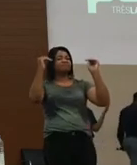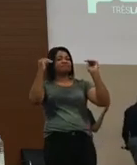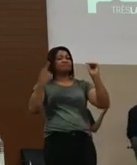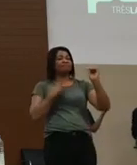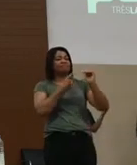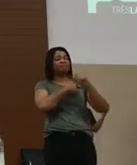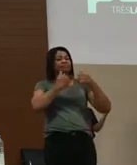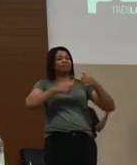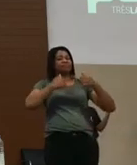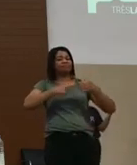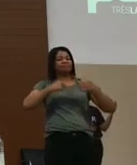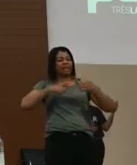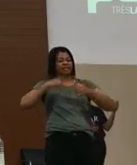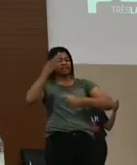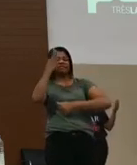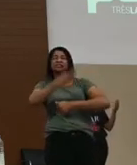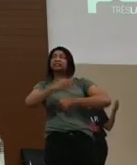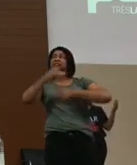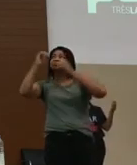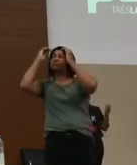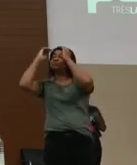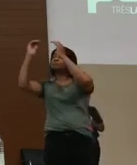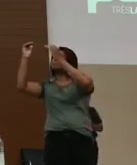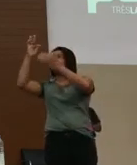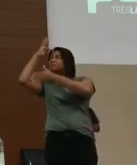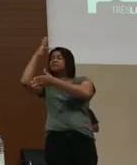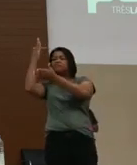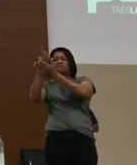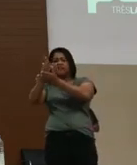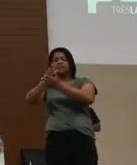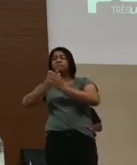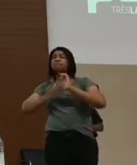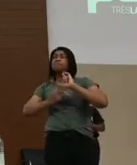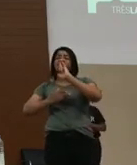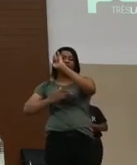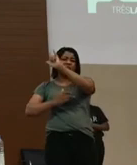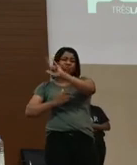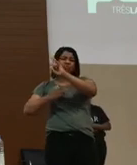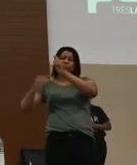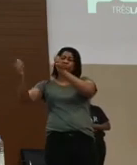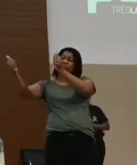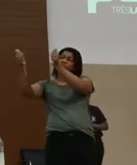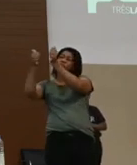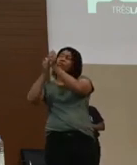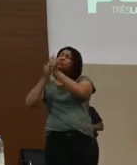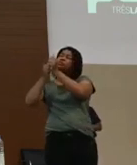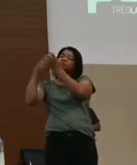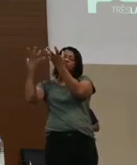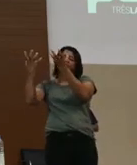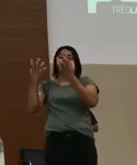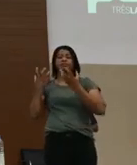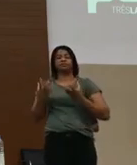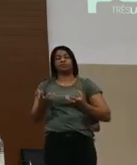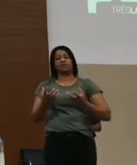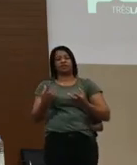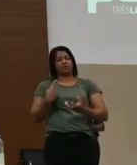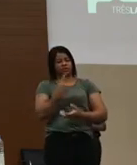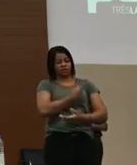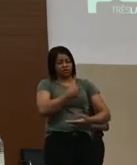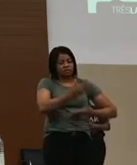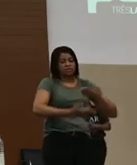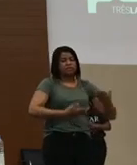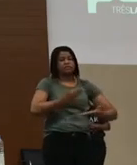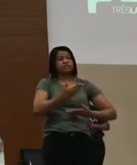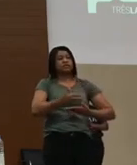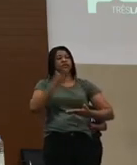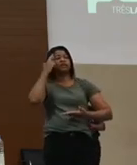convicções do Senhor, o nosso temor, o nosso amor, o nosso apego a Ti, Senhor Deus querido, a fim de servir ao